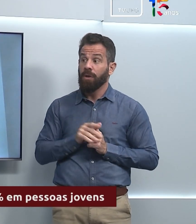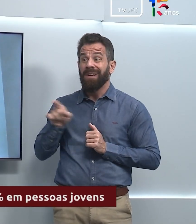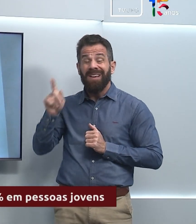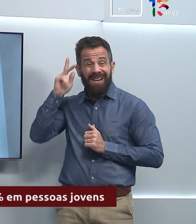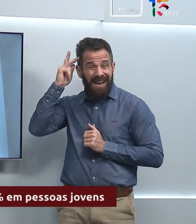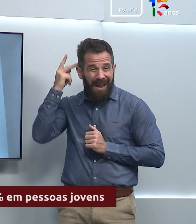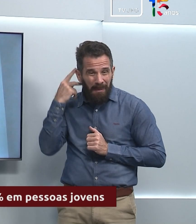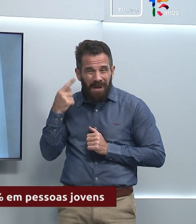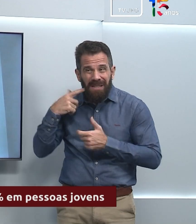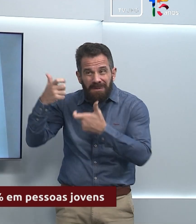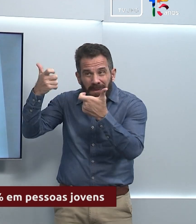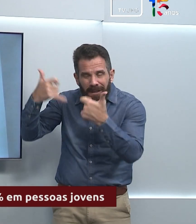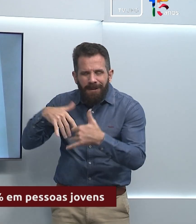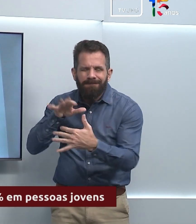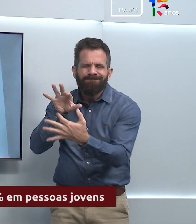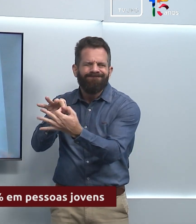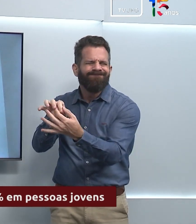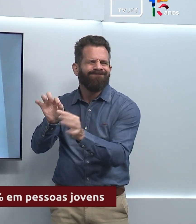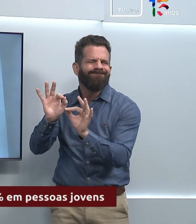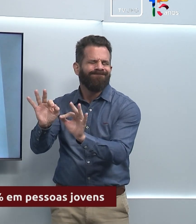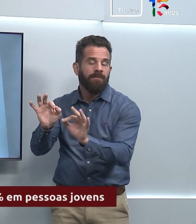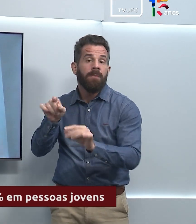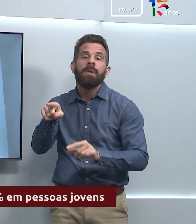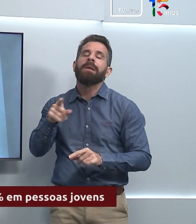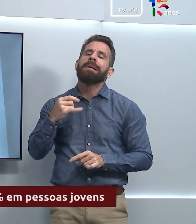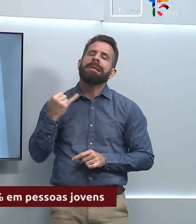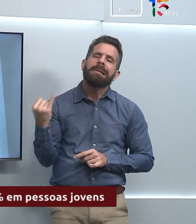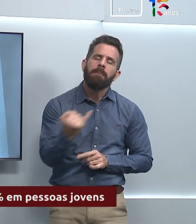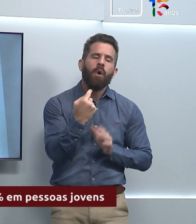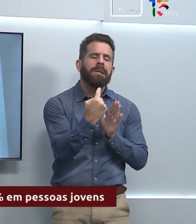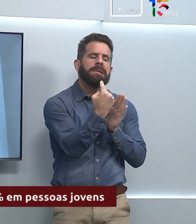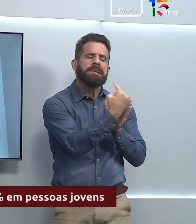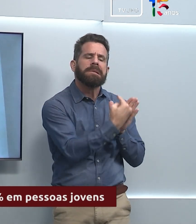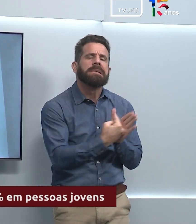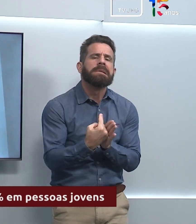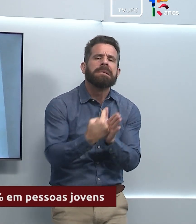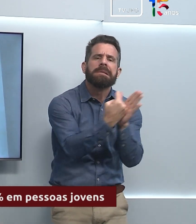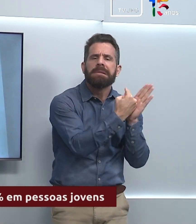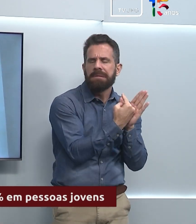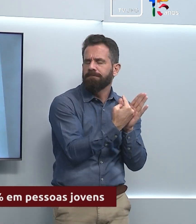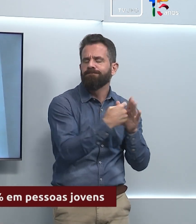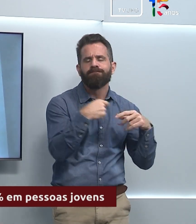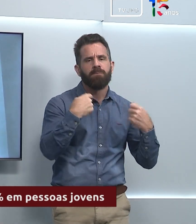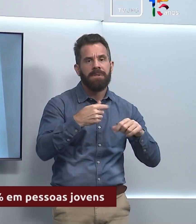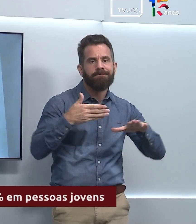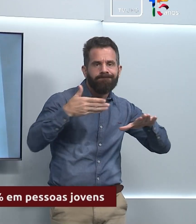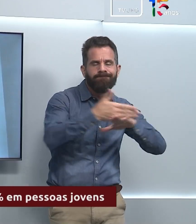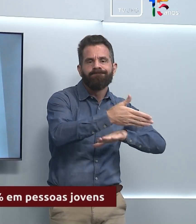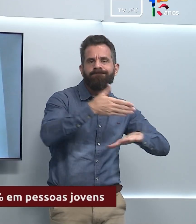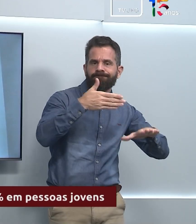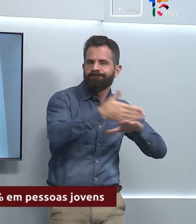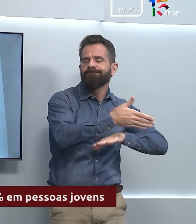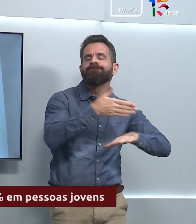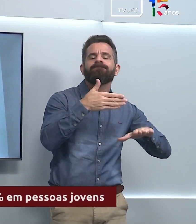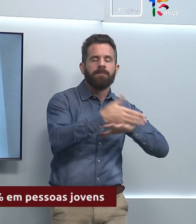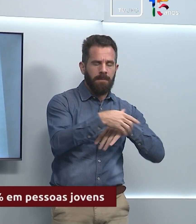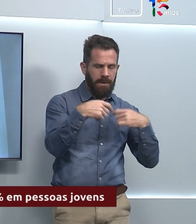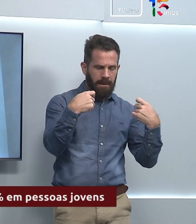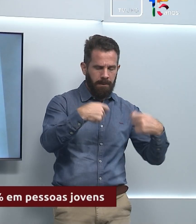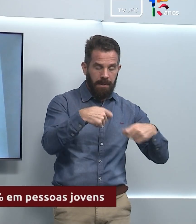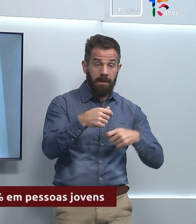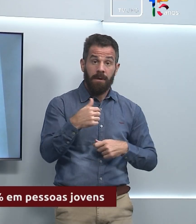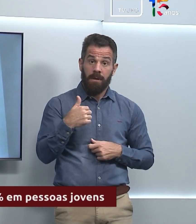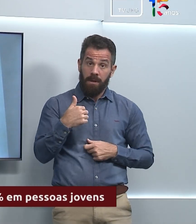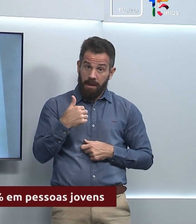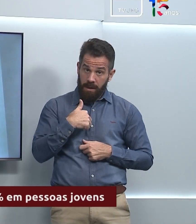super importante do check-up, né? Como a gente conhece, as consultas periódicas. Então, a gente orienta